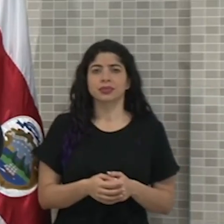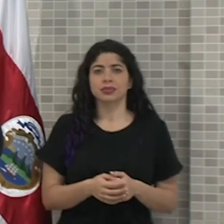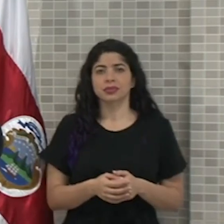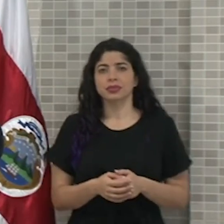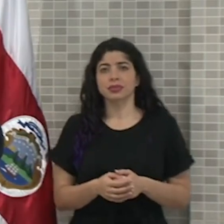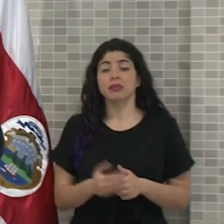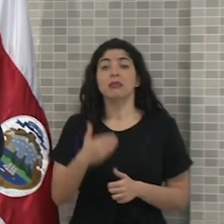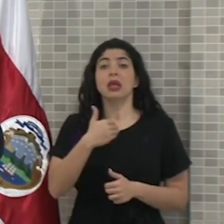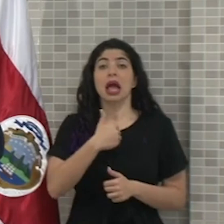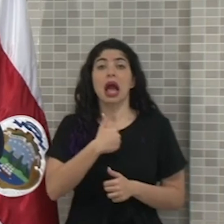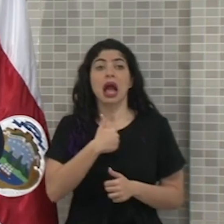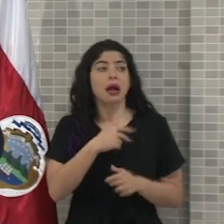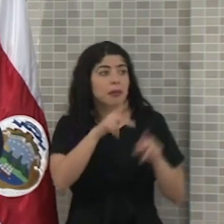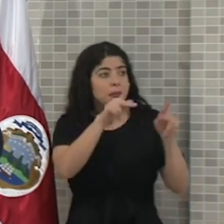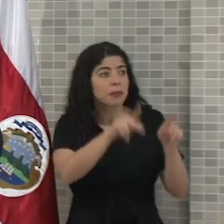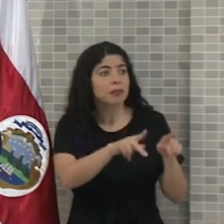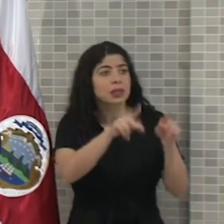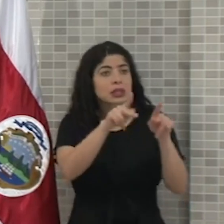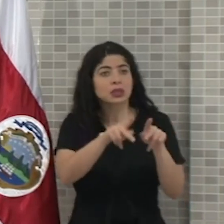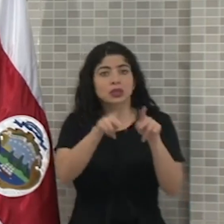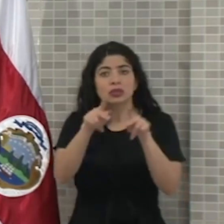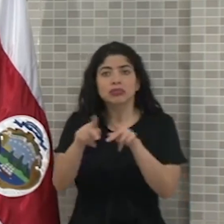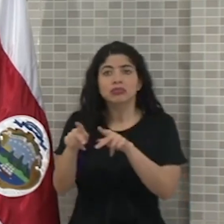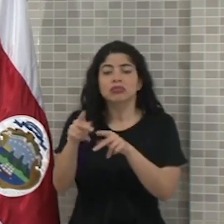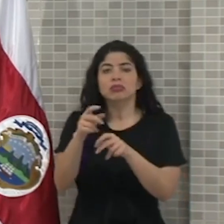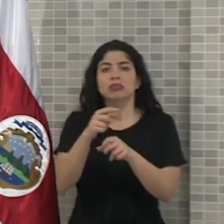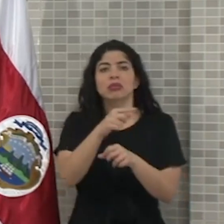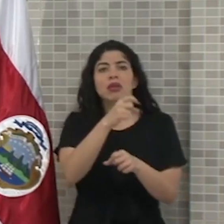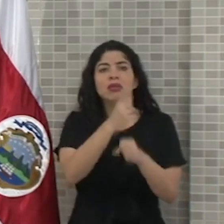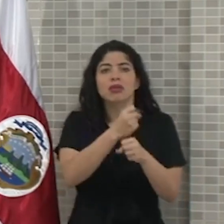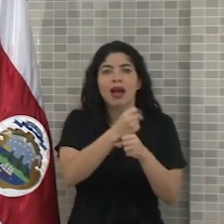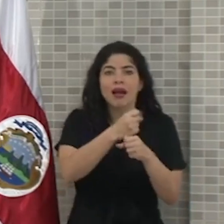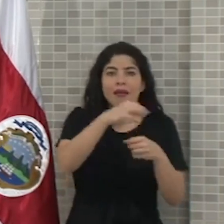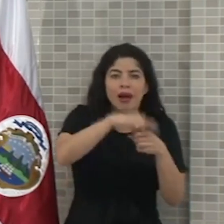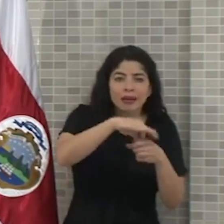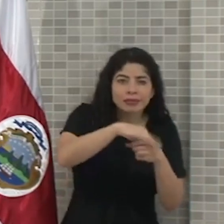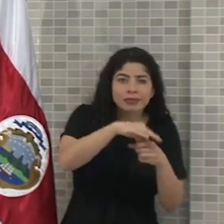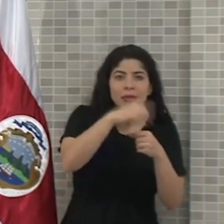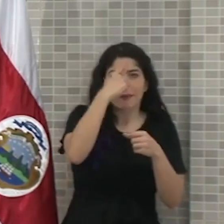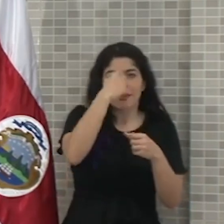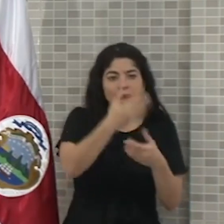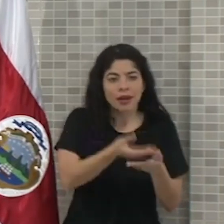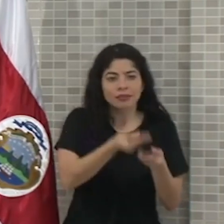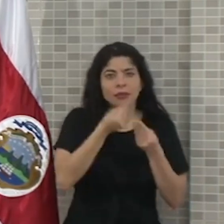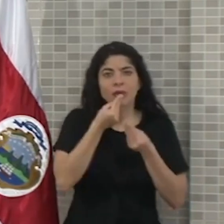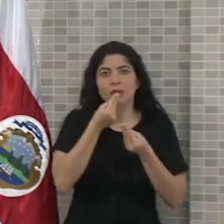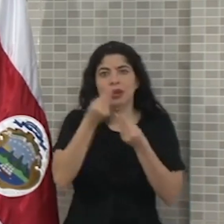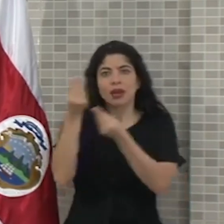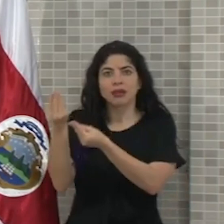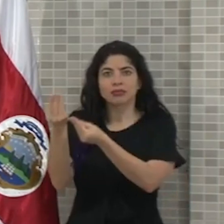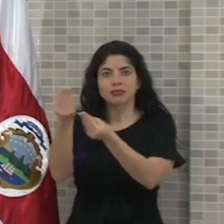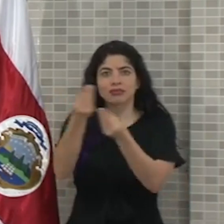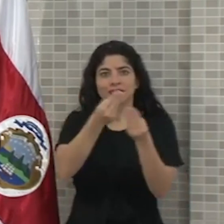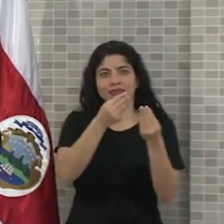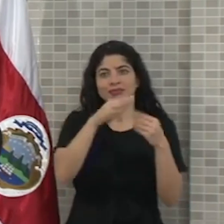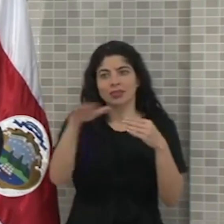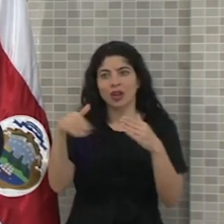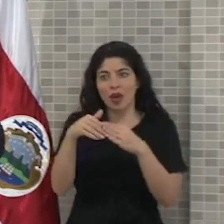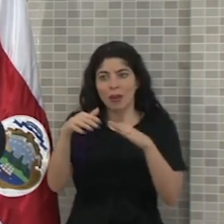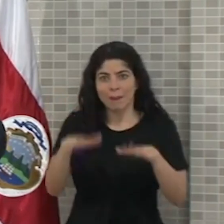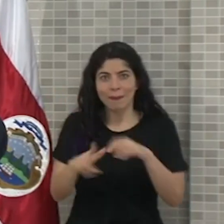Tenemos las personas que trabajan la tierra para llevar alimento a nuestros hogares y fuera de nuestro